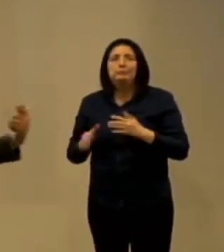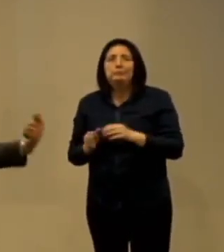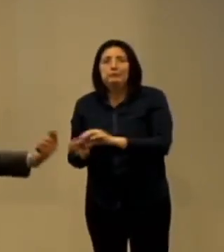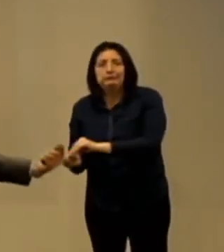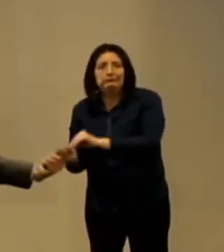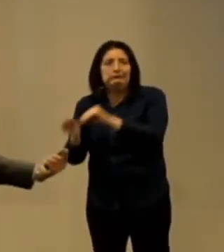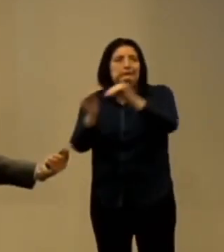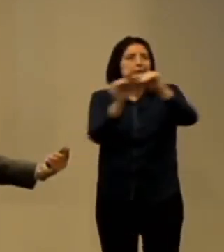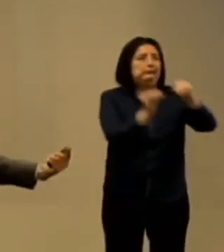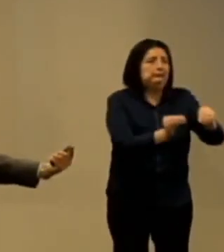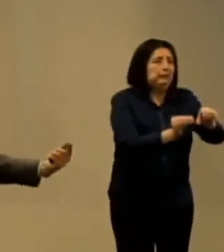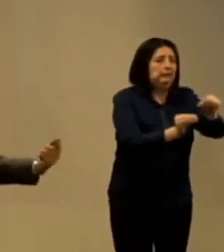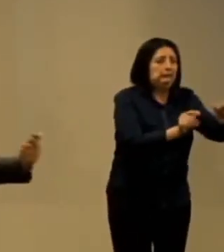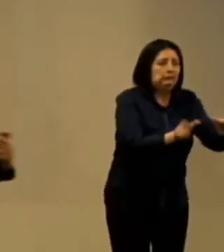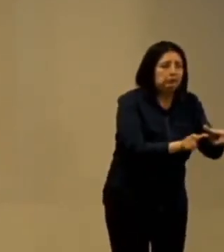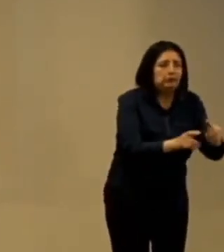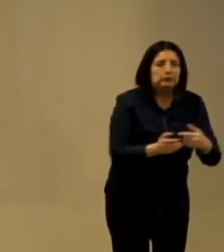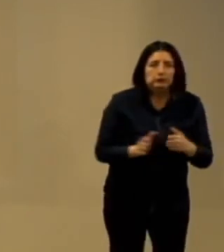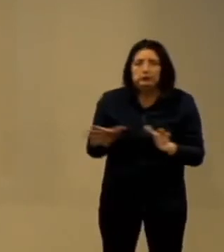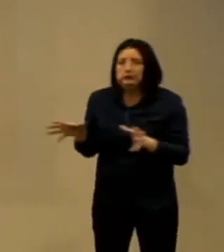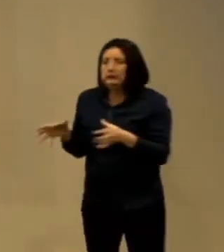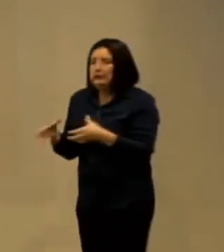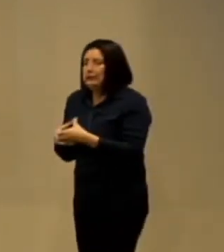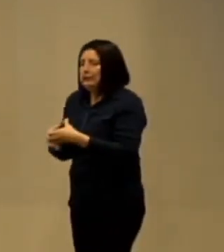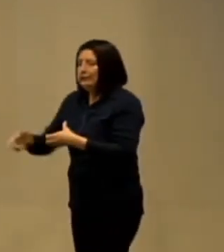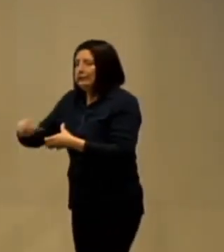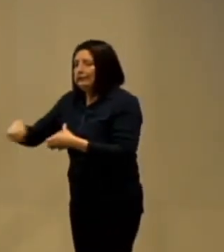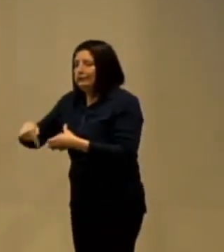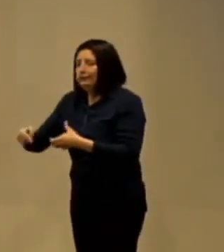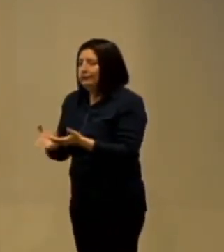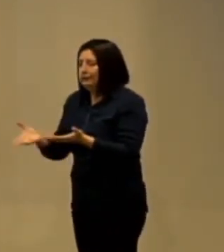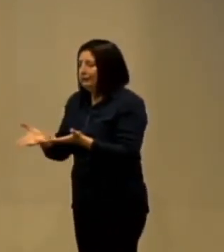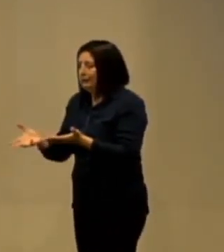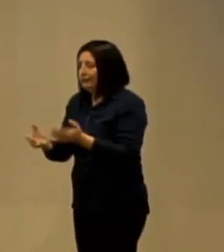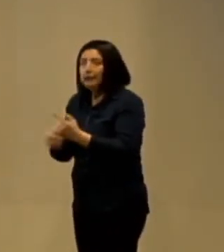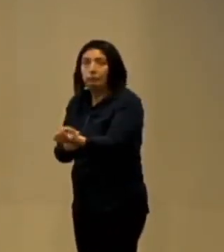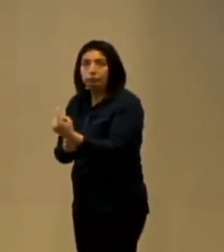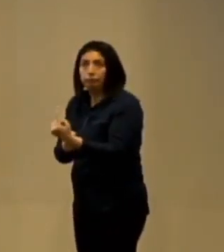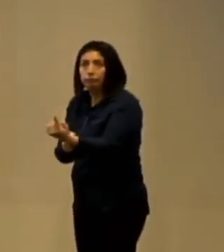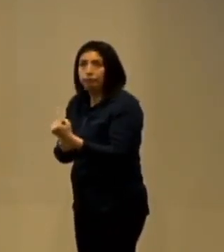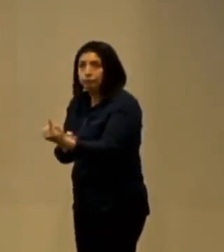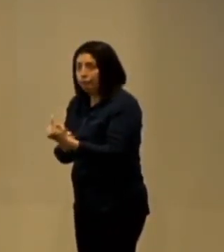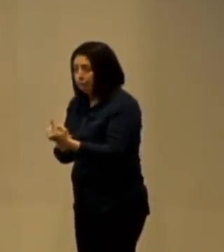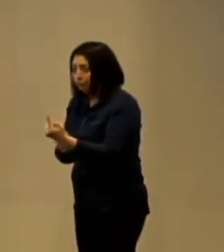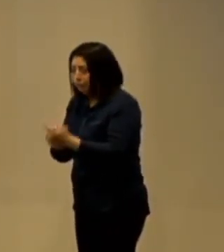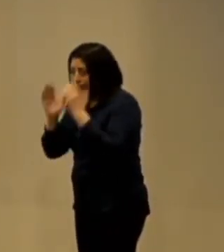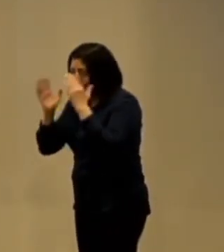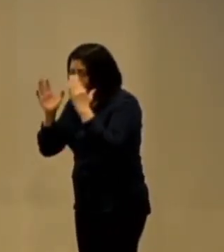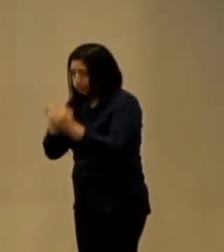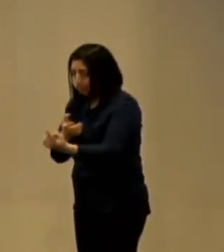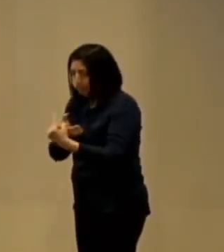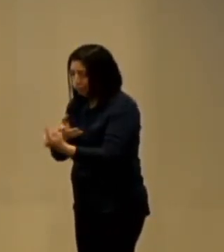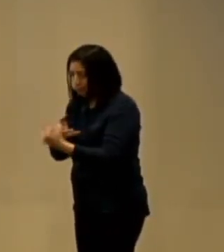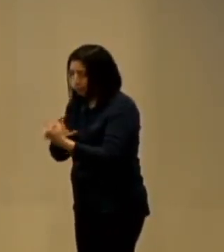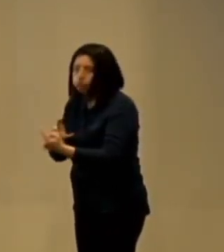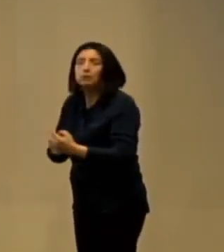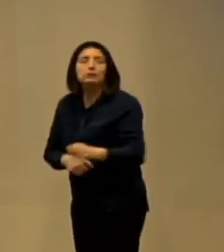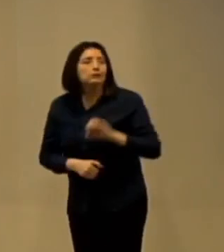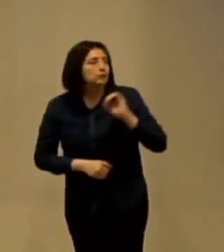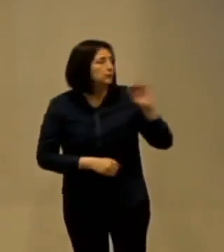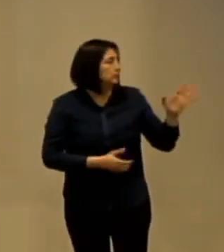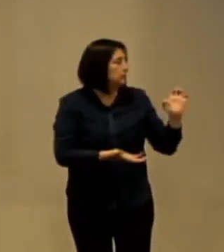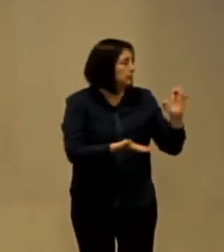extramural. Y estamos encerrados, ¿no?, en atender la demanda, estamos saturados en atender la demanda, sino que lo diga es